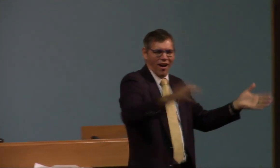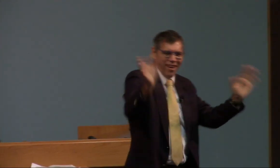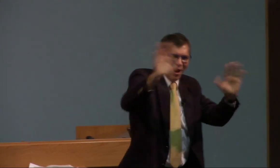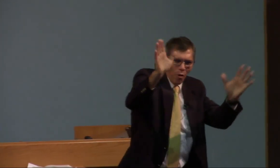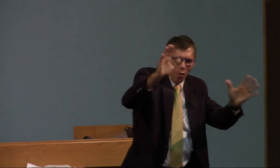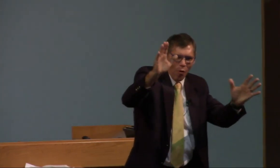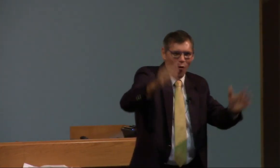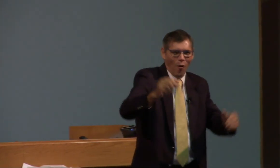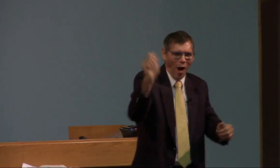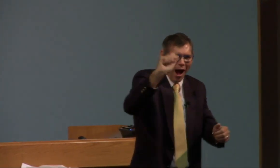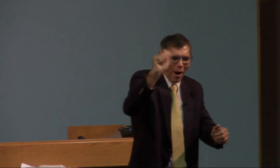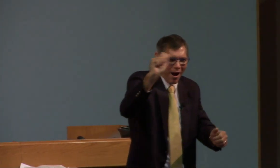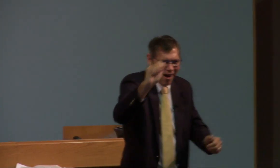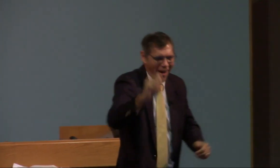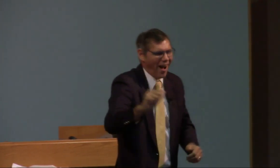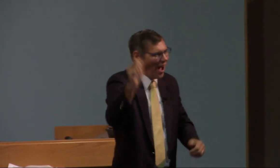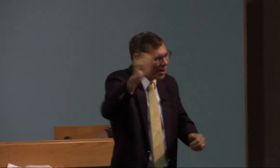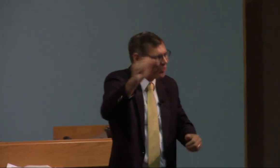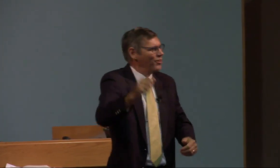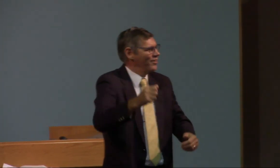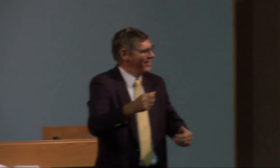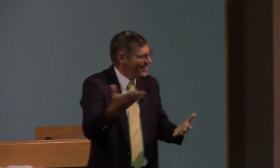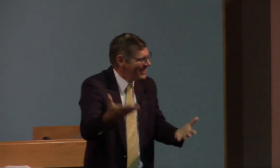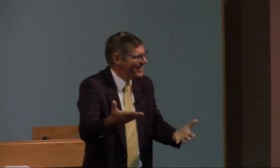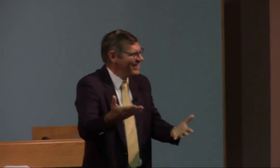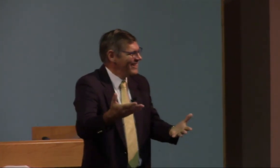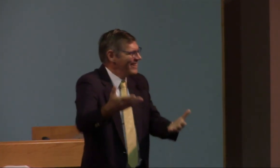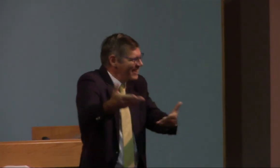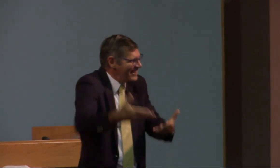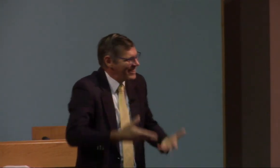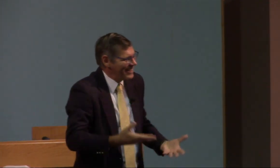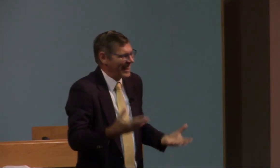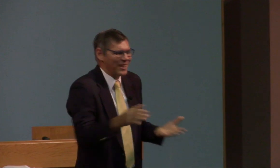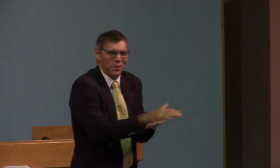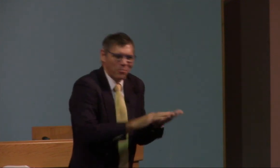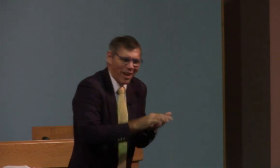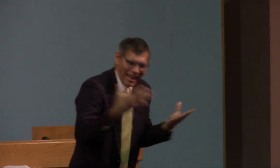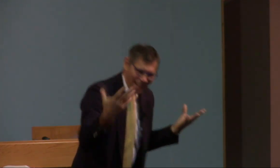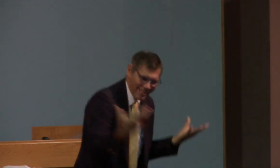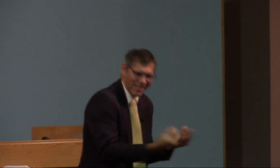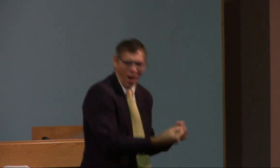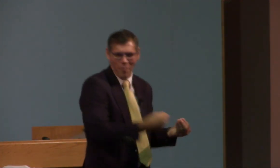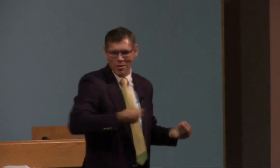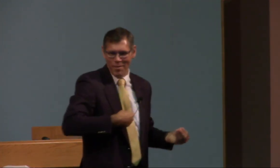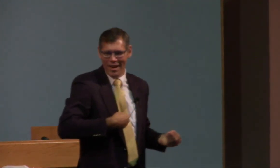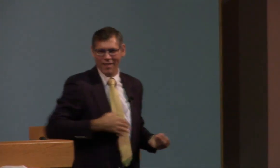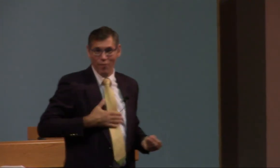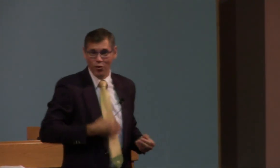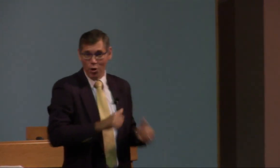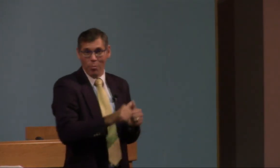Hallo, Aaron. Ek is so bly jy gaan saam met my, ek voel nou beter.